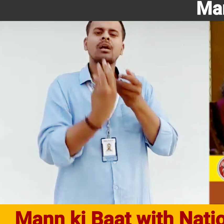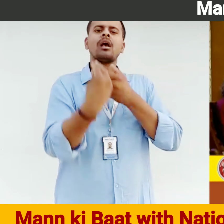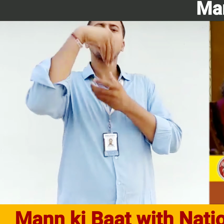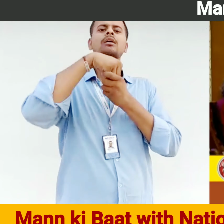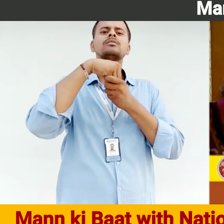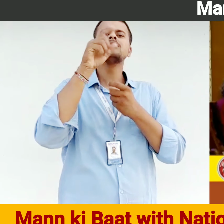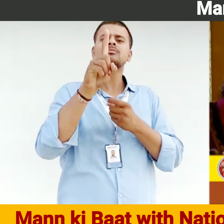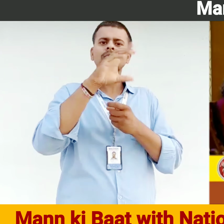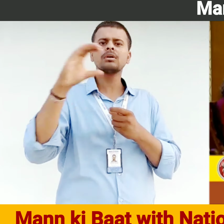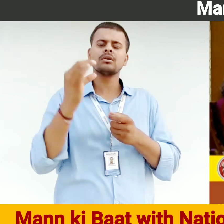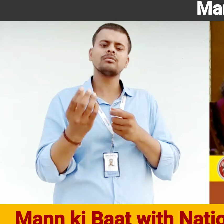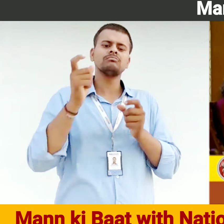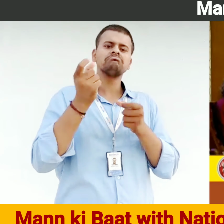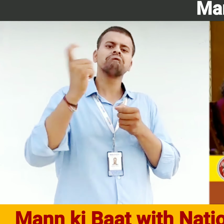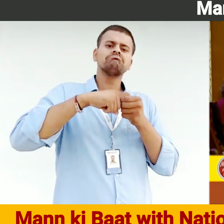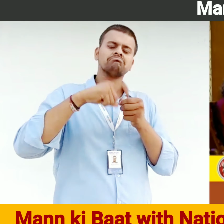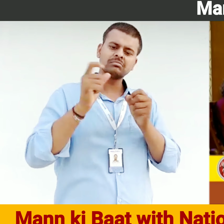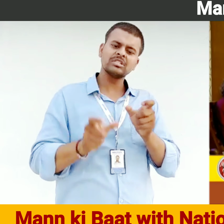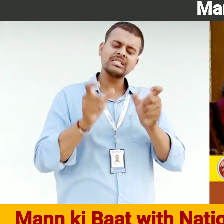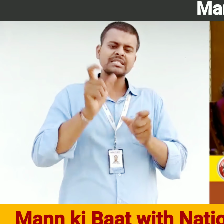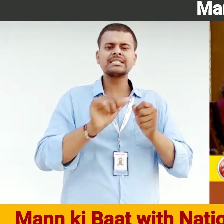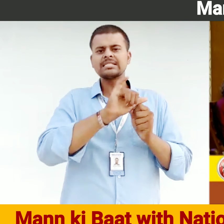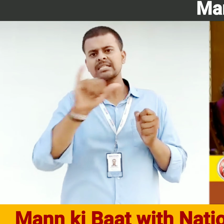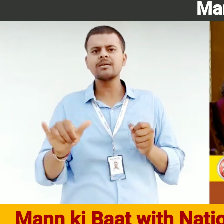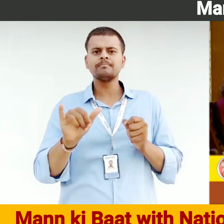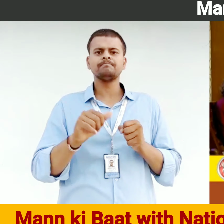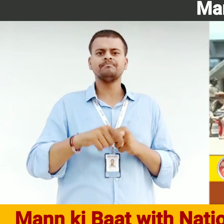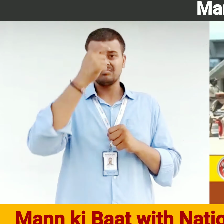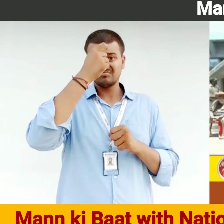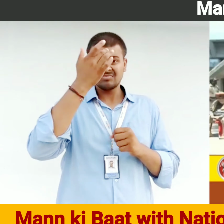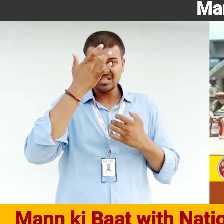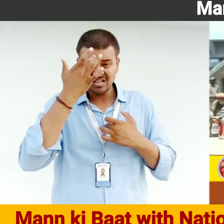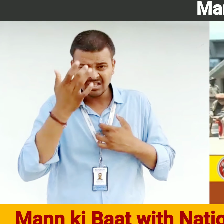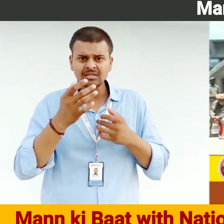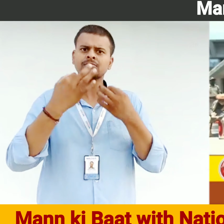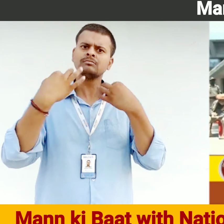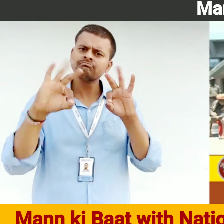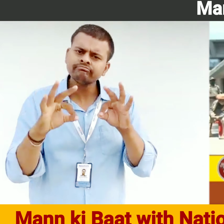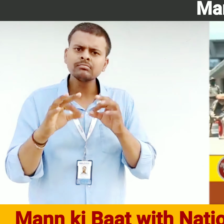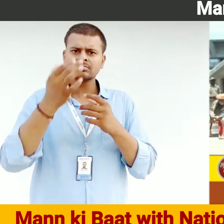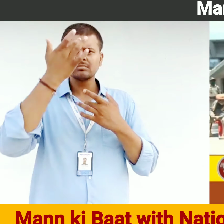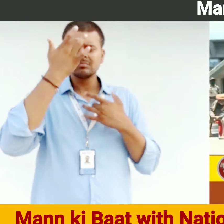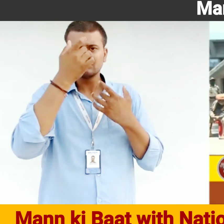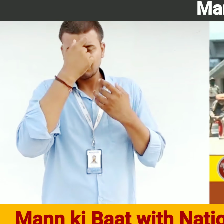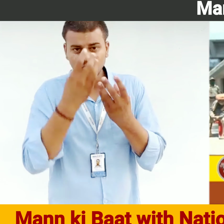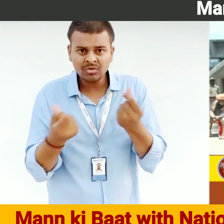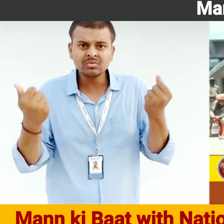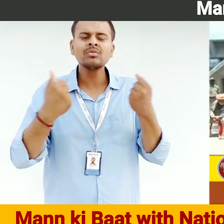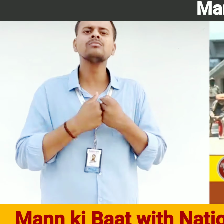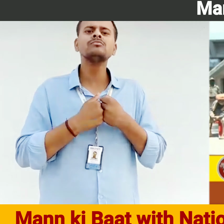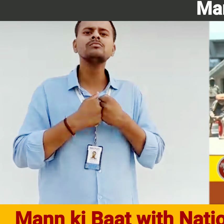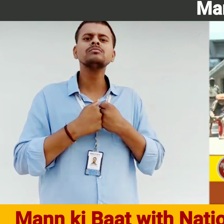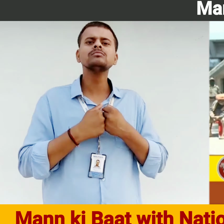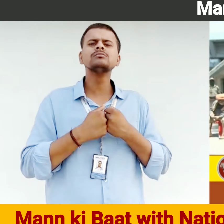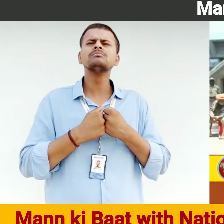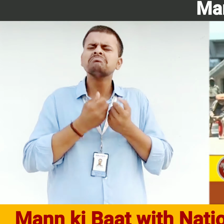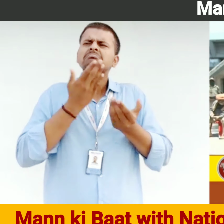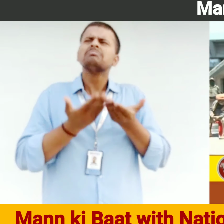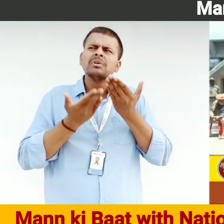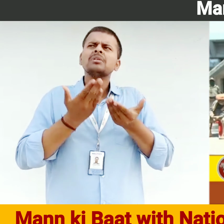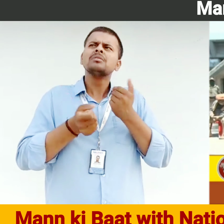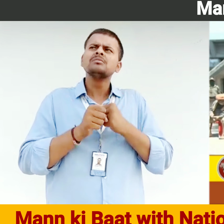बाद इलाज के लिए पैसे देने पड़ते, इनका मुफ्त इलाज नहीं हुआ होता तो उन्हें एक मोटा मोटा